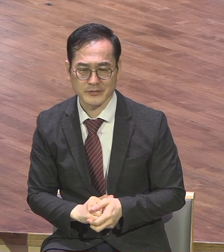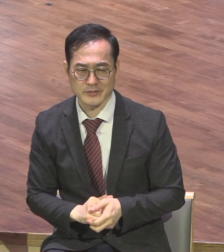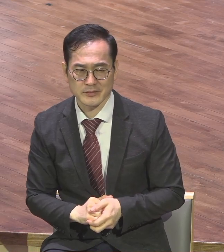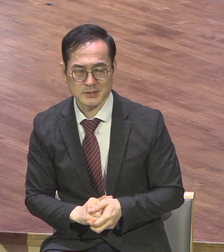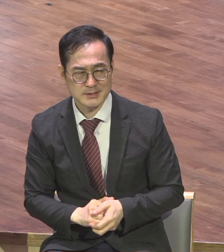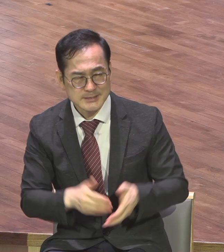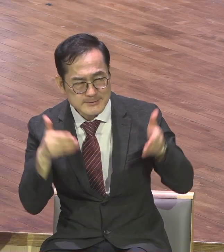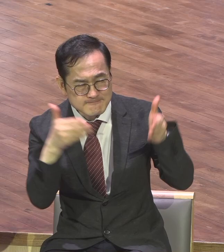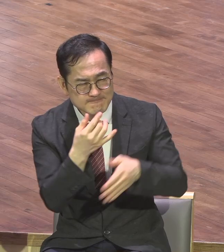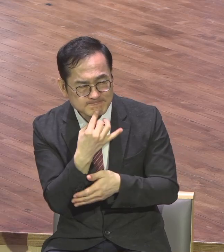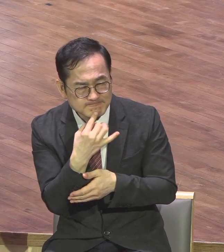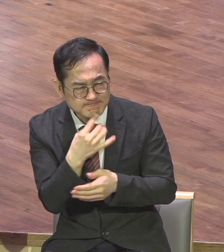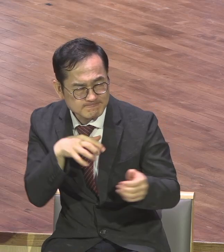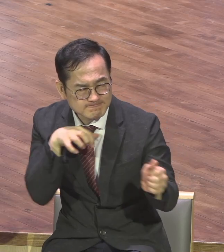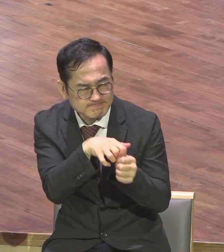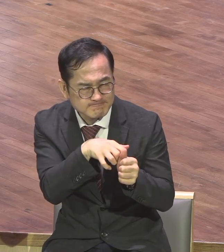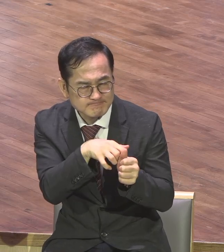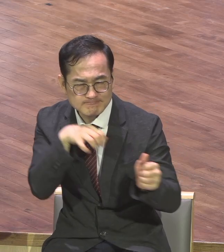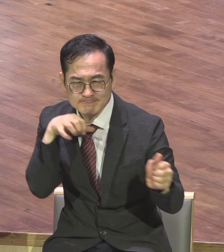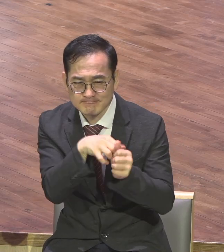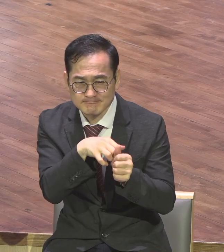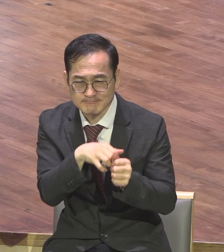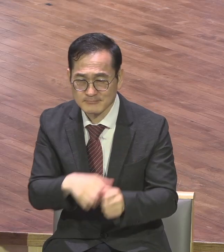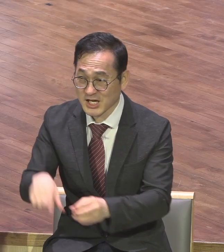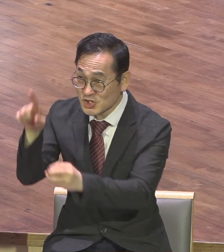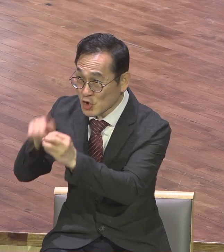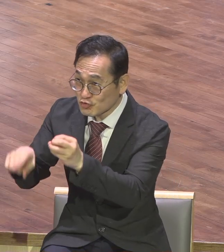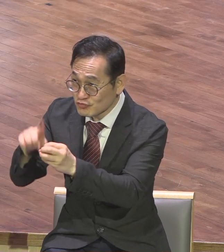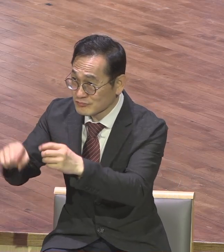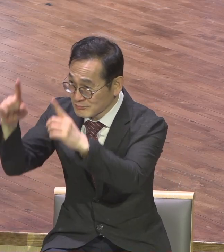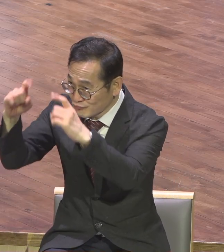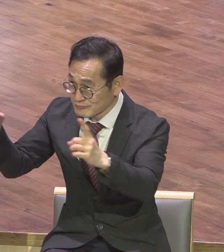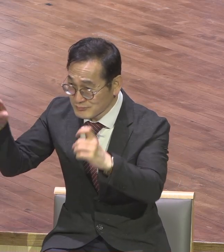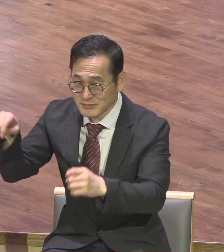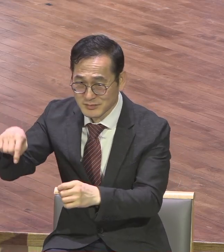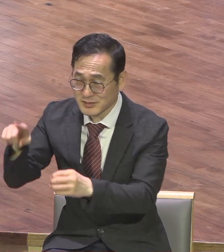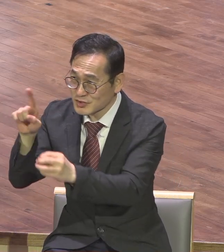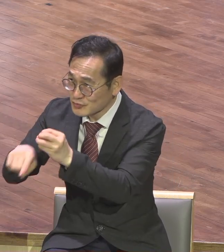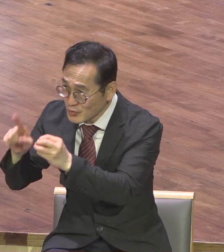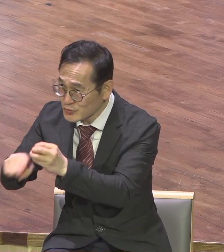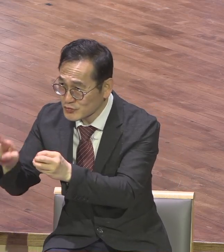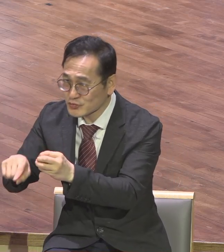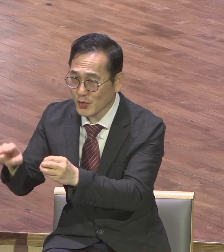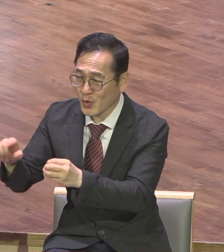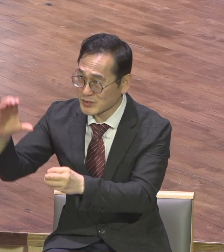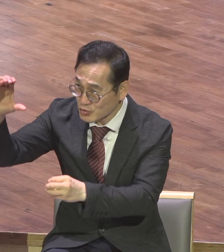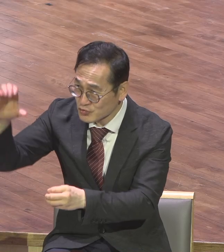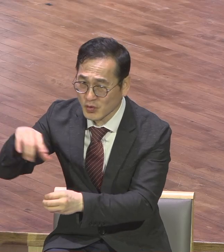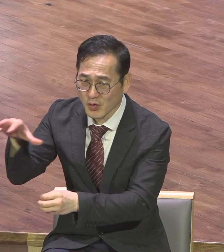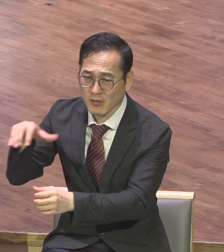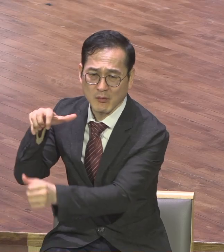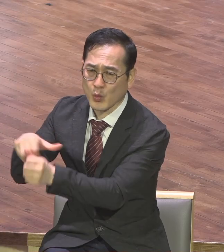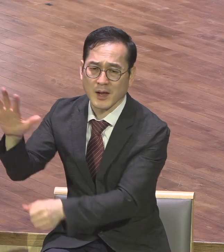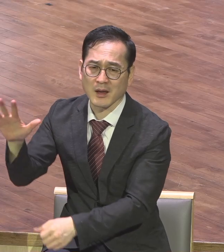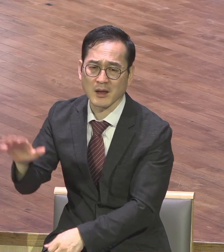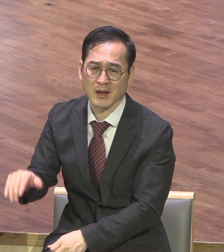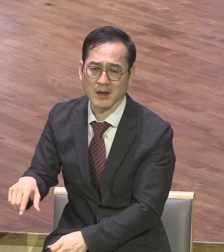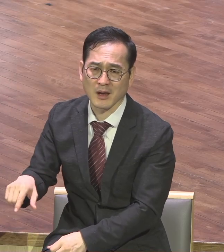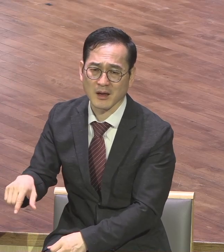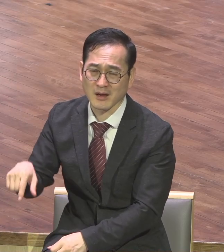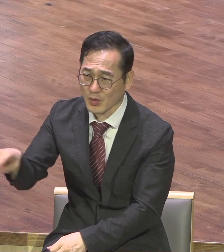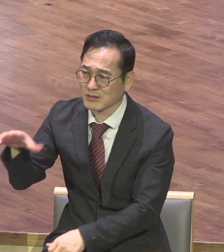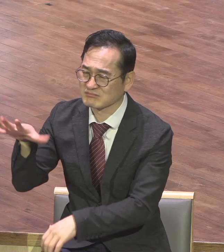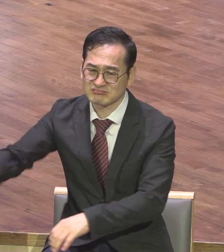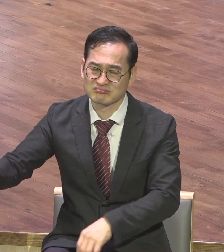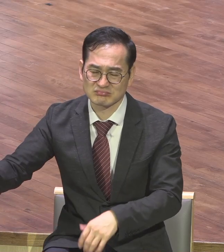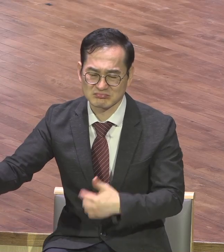집중적으로 교회만 천주교 불교 안 건드려요. 우상 숭배하는데 뭘 건드려요. 교회만 집중적으로